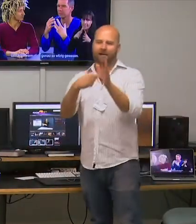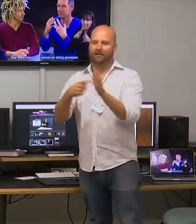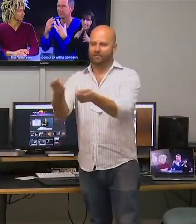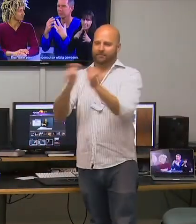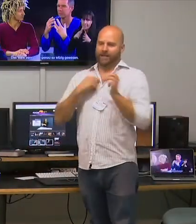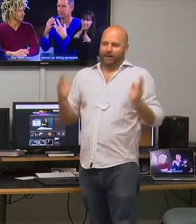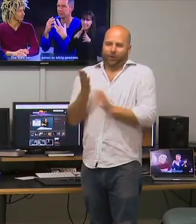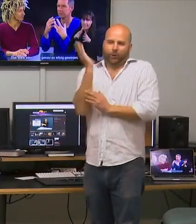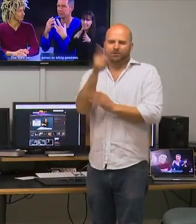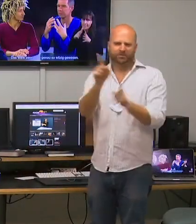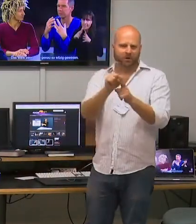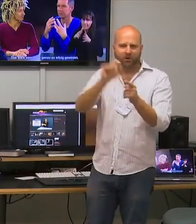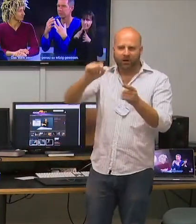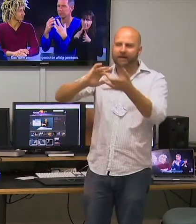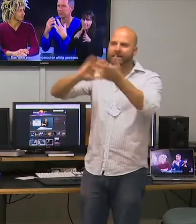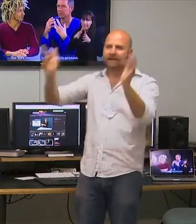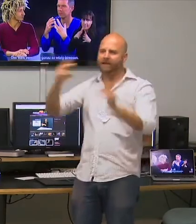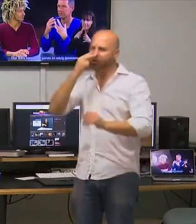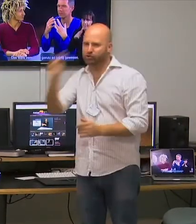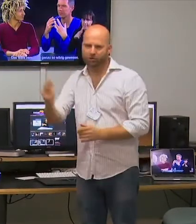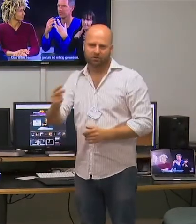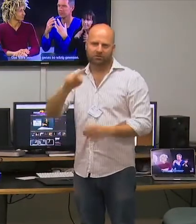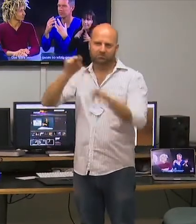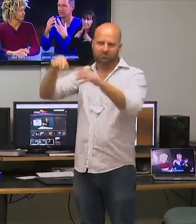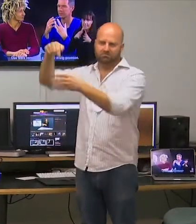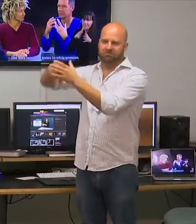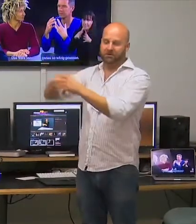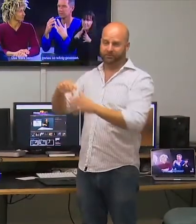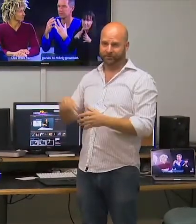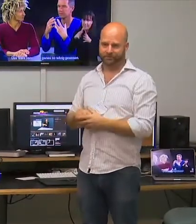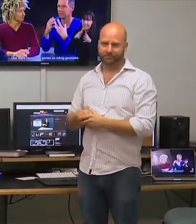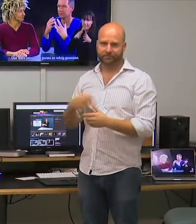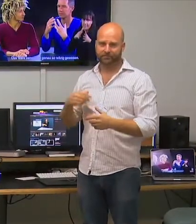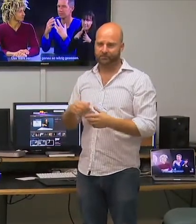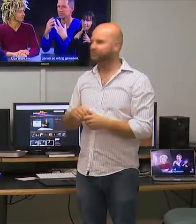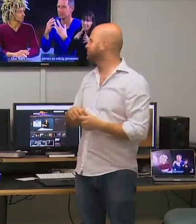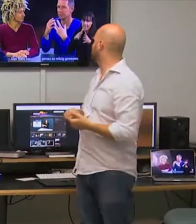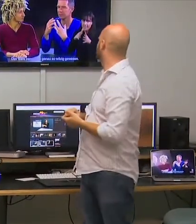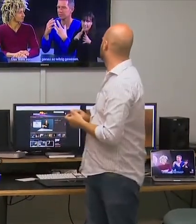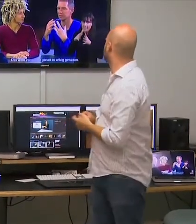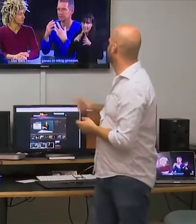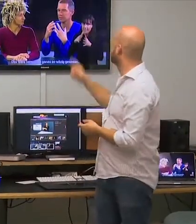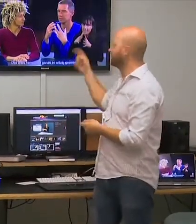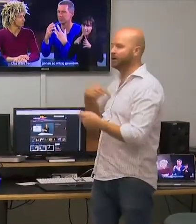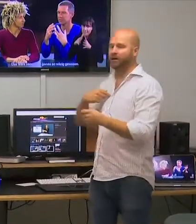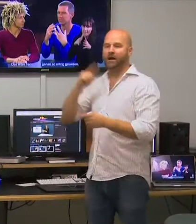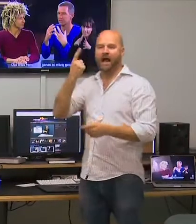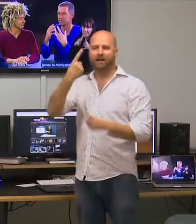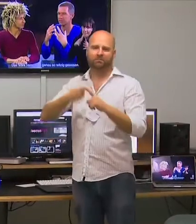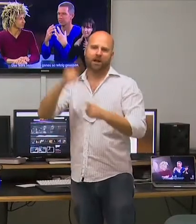Also, das zeigt. Also, ihr könnt das selber. Ich mache den Vortrag ein bisschen kurz. Ihr könnt den selber noch ein bisschen vertieft auf der Homepage